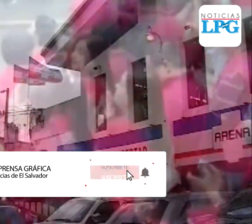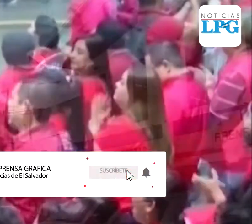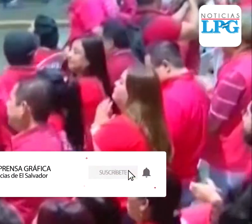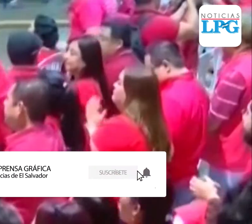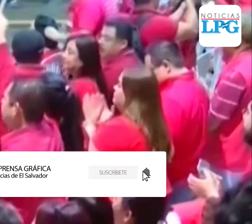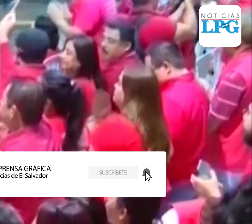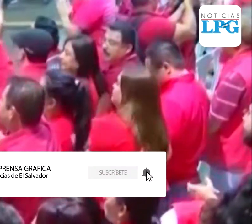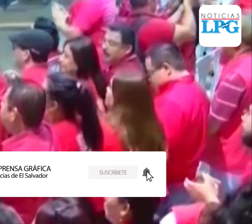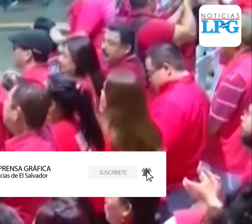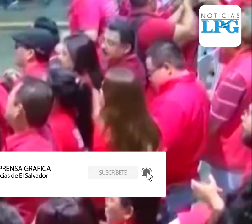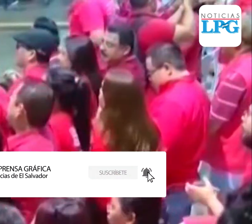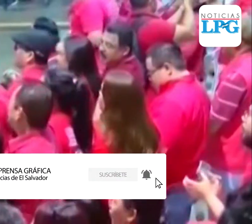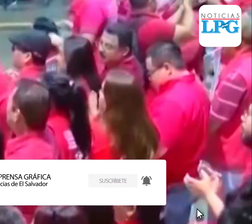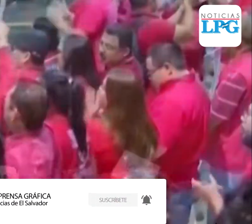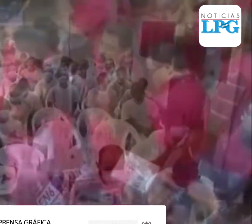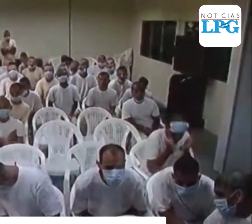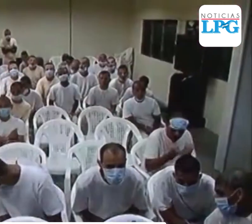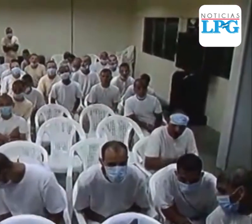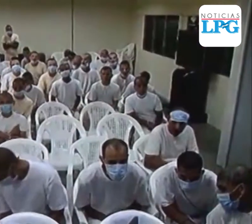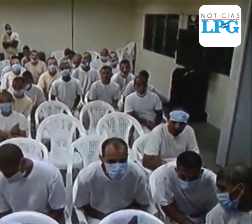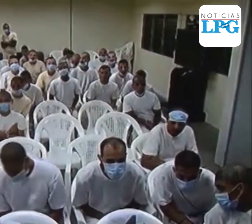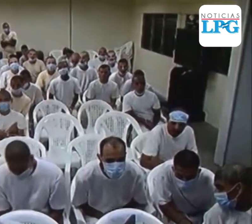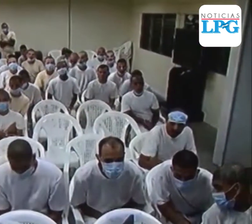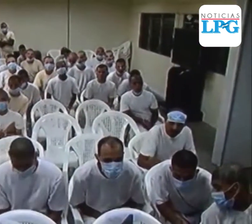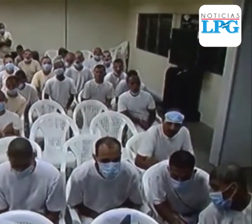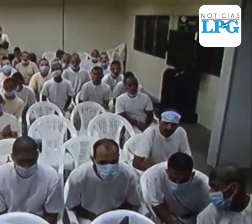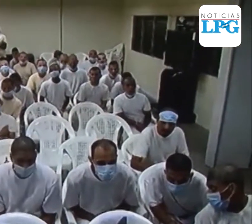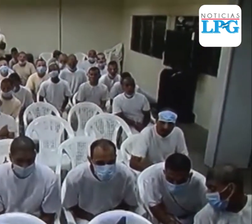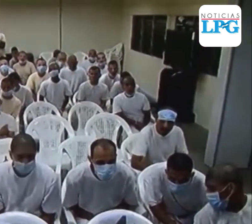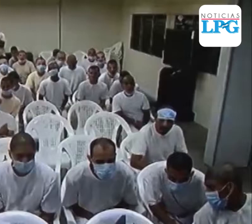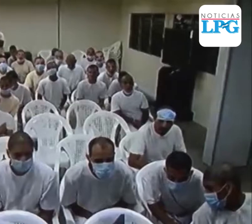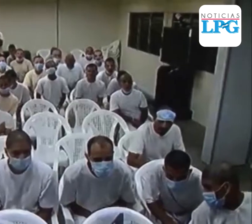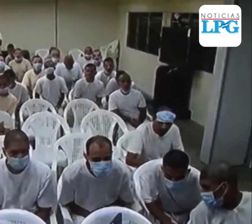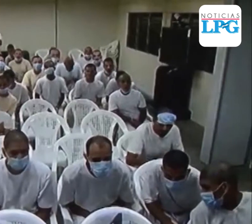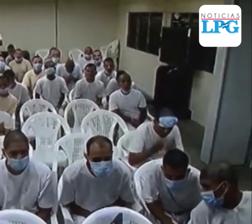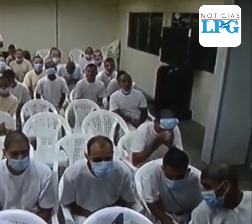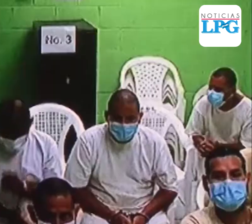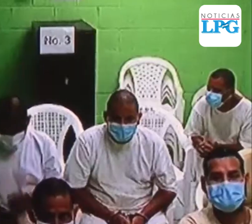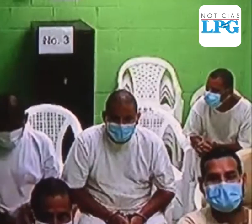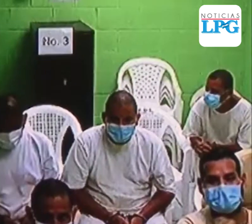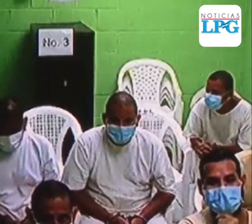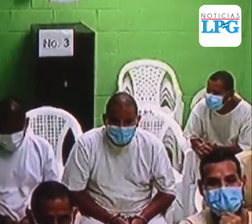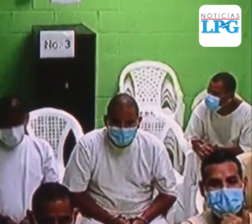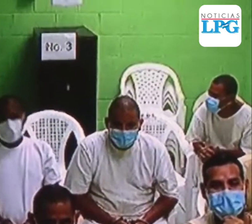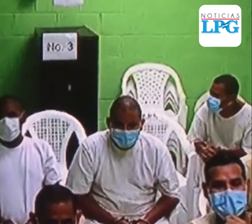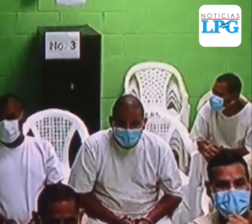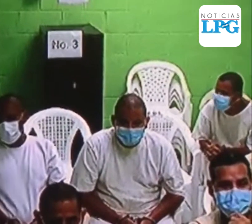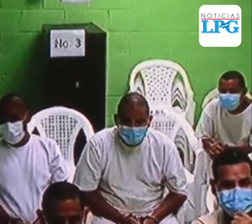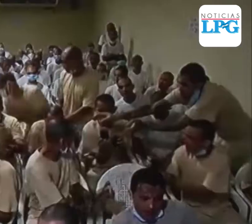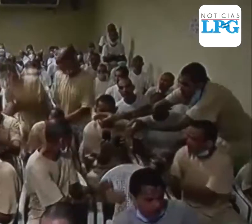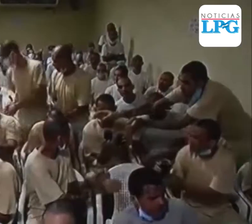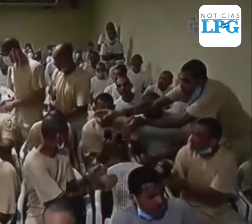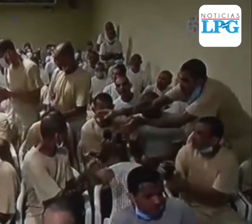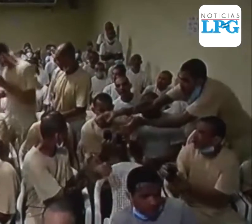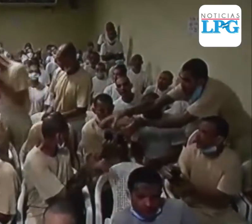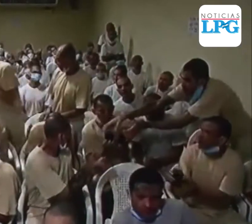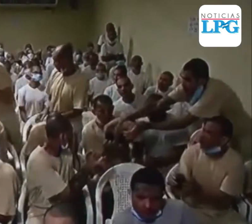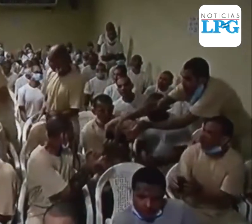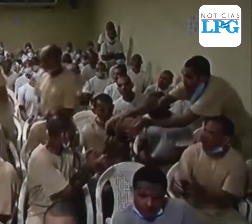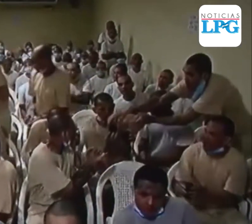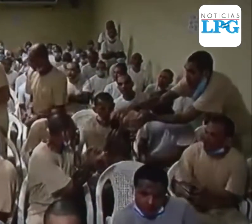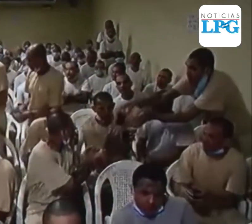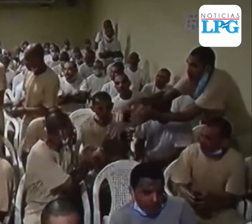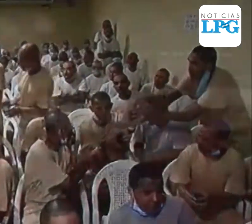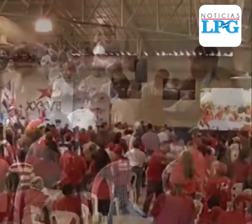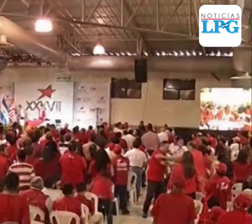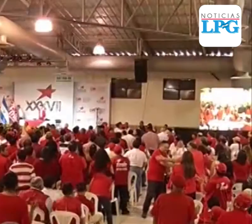el FMLN se reunieron con los cabecillas de las pandillas y entregaron miles de dólares a cambio de respaldo electoral. Según